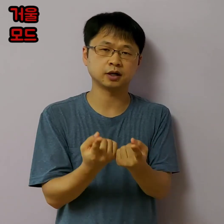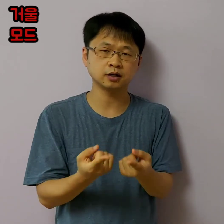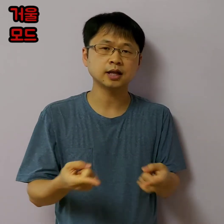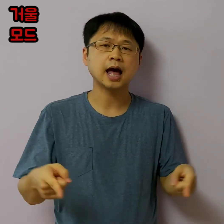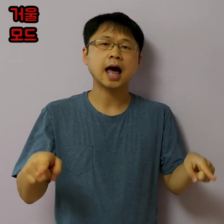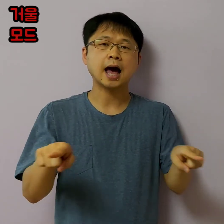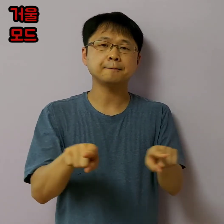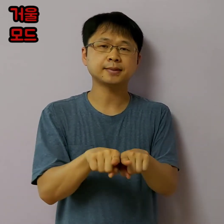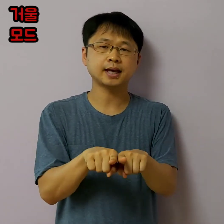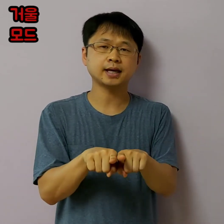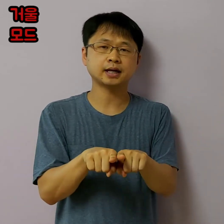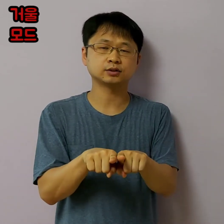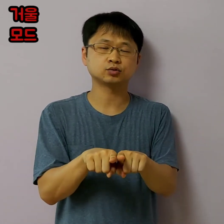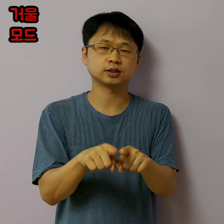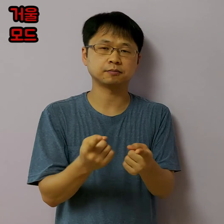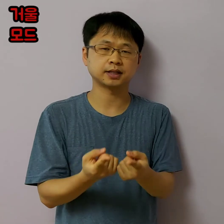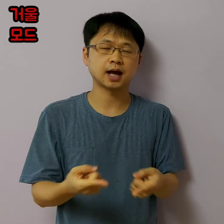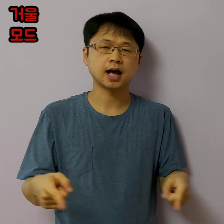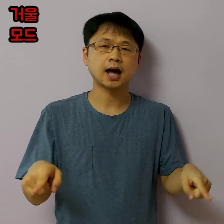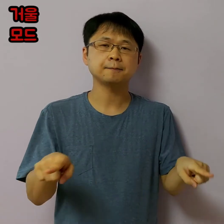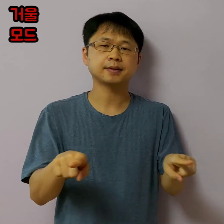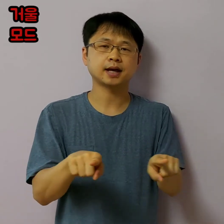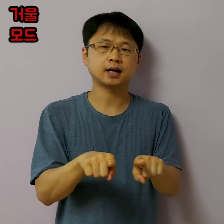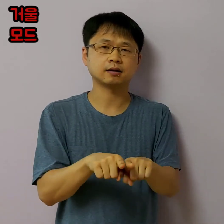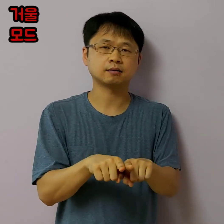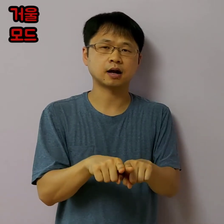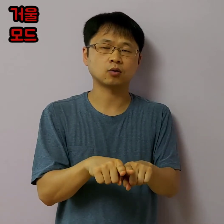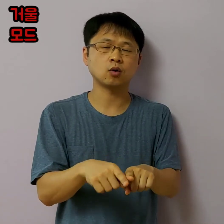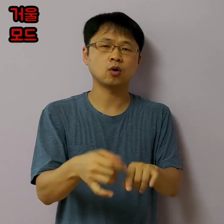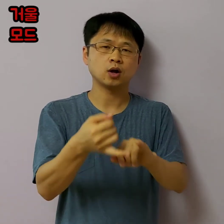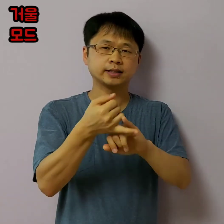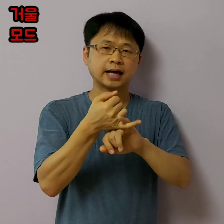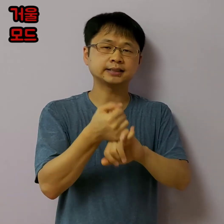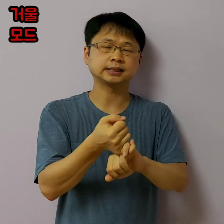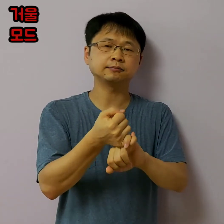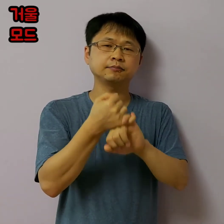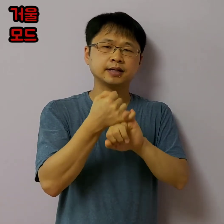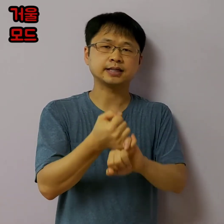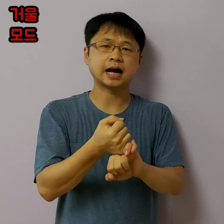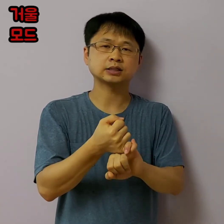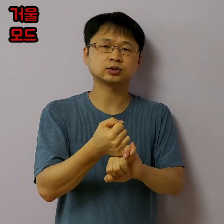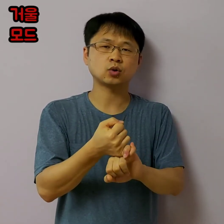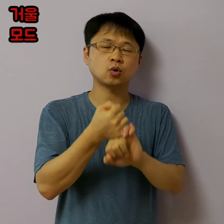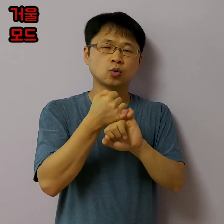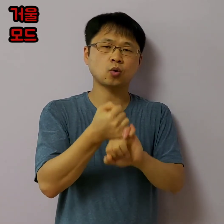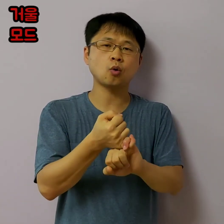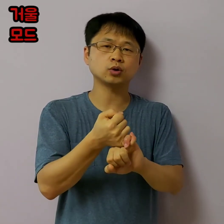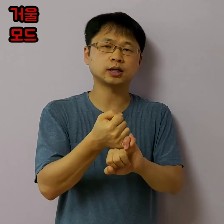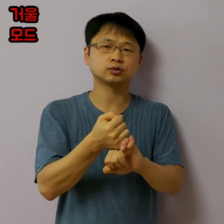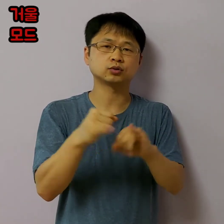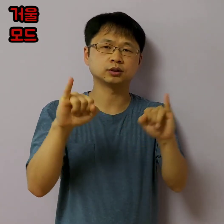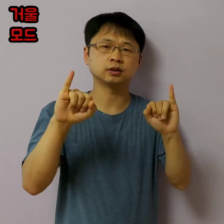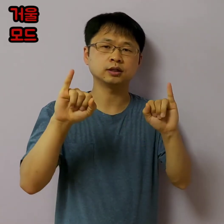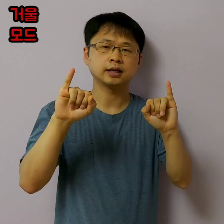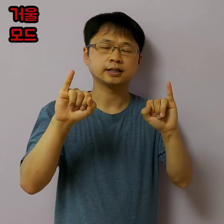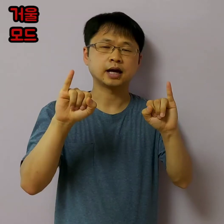붙여주시면 함께라는 수어가 됩니다. 함께 할 거라고, 다짐, 약속, 꼭이라는 수어는